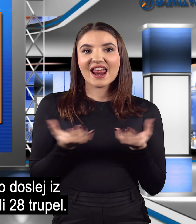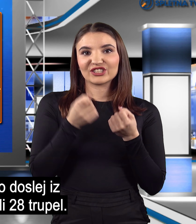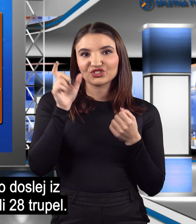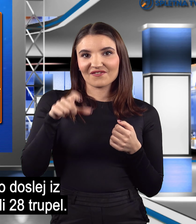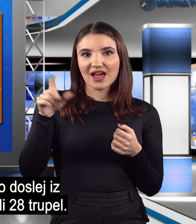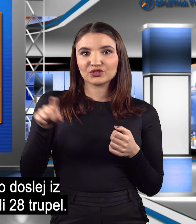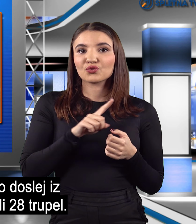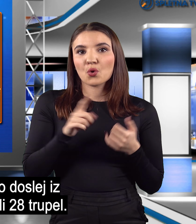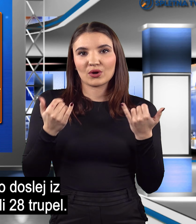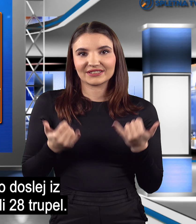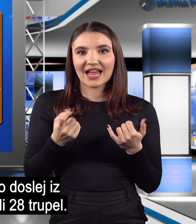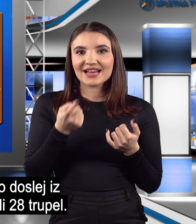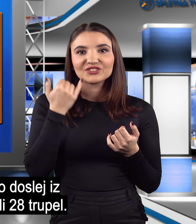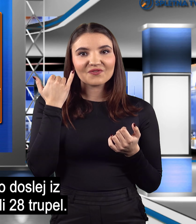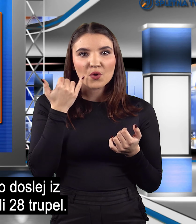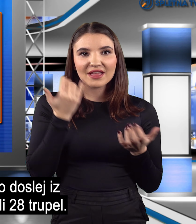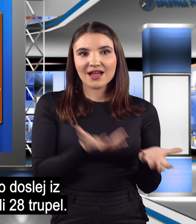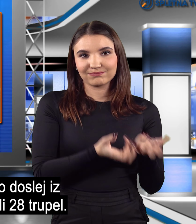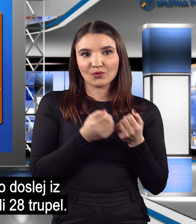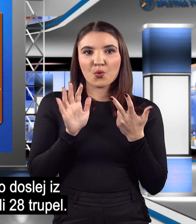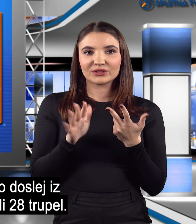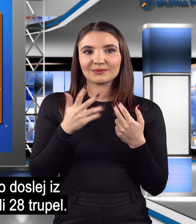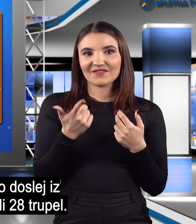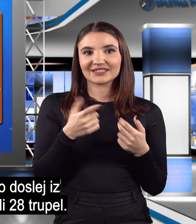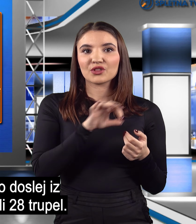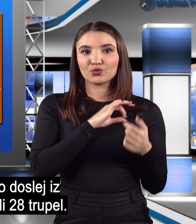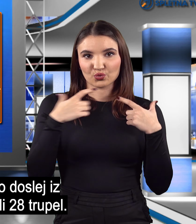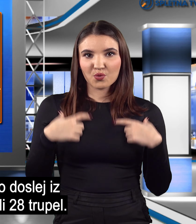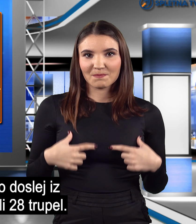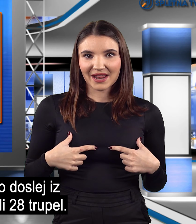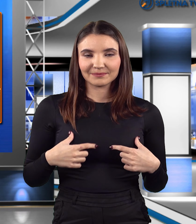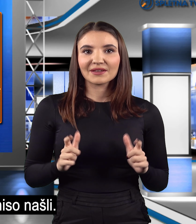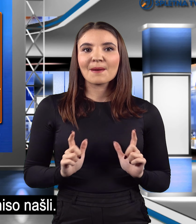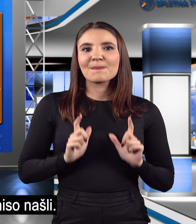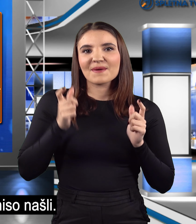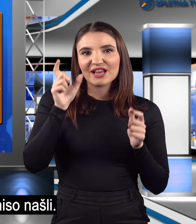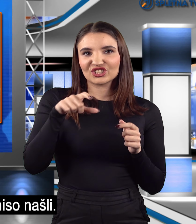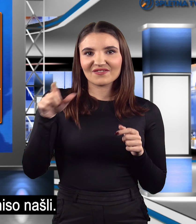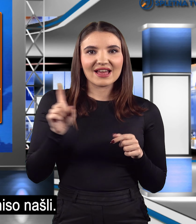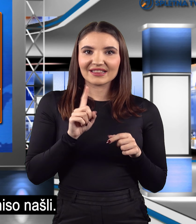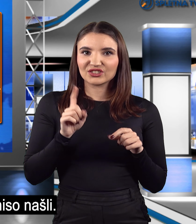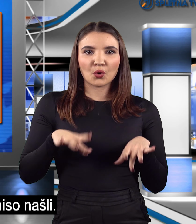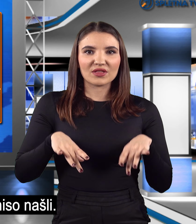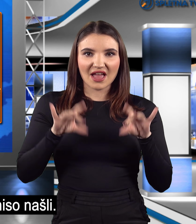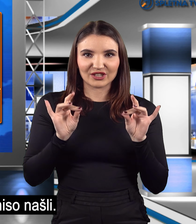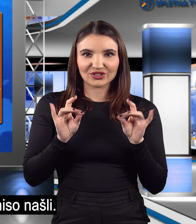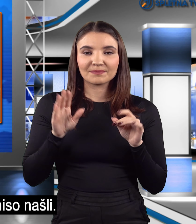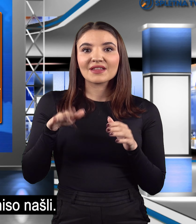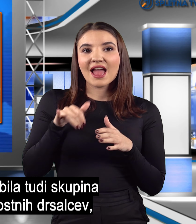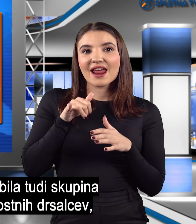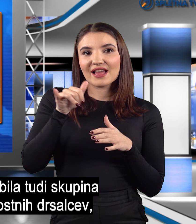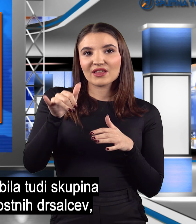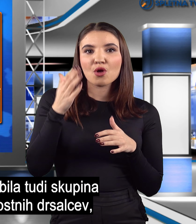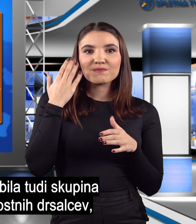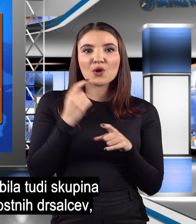Reševalci so doslej iz vode potegnili 28 trupel. Preživelih niso našli. Na krovu letala je bila